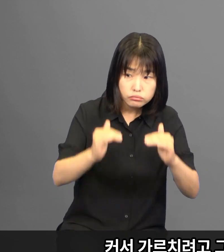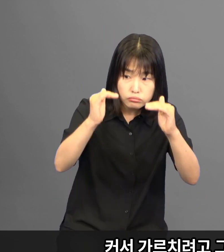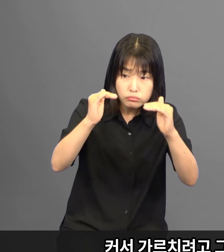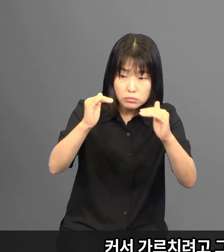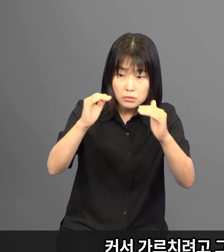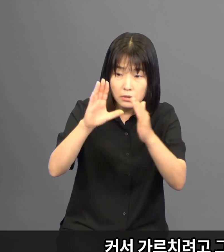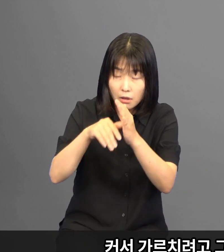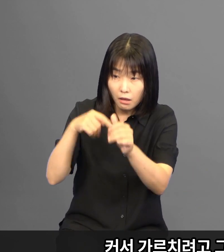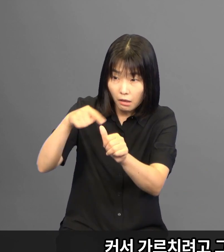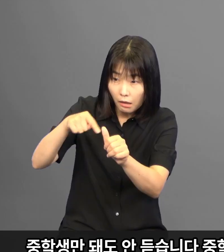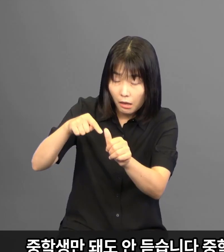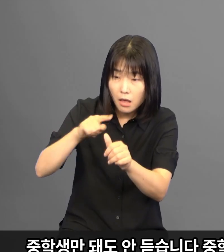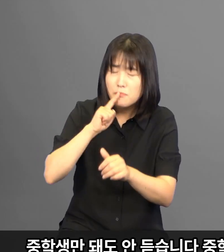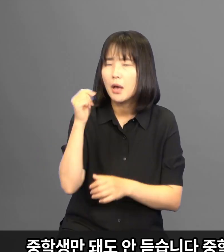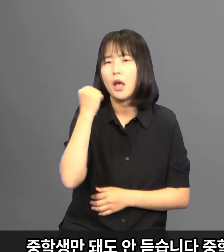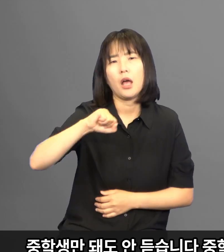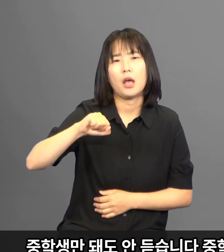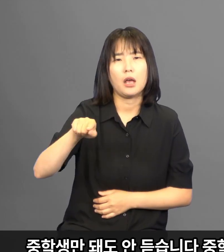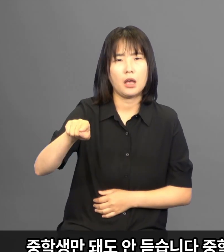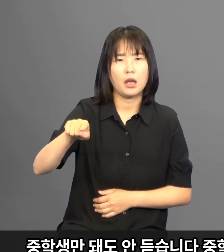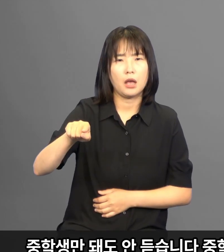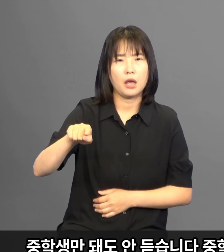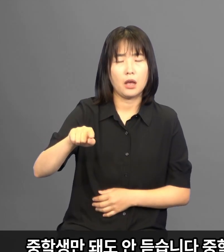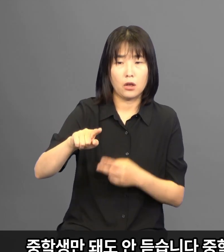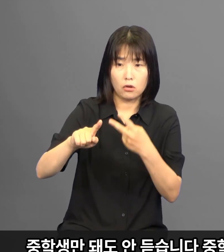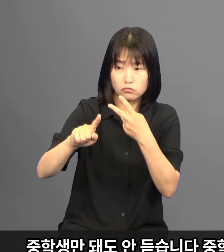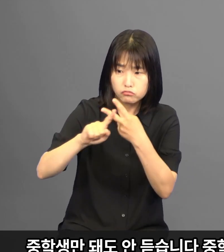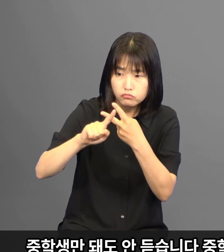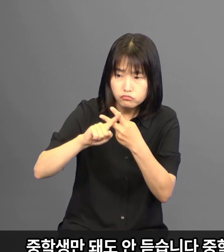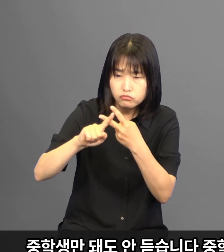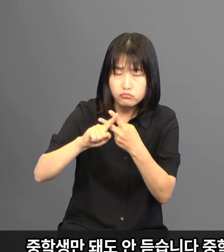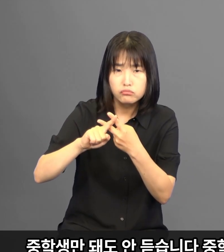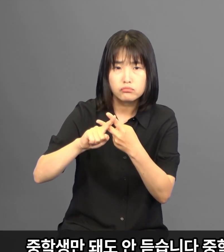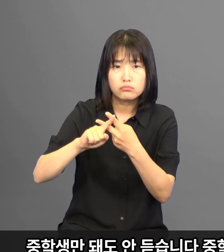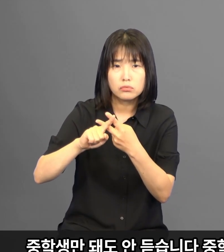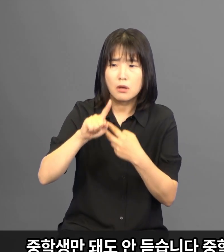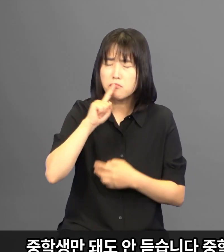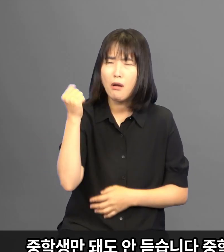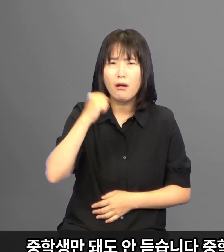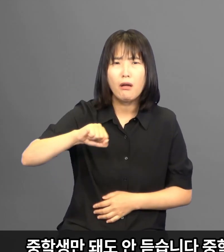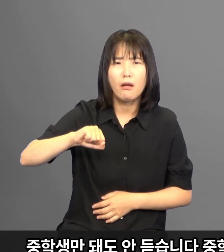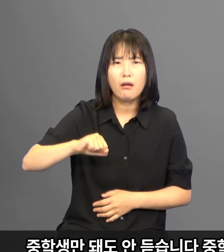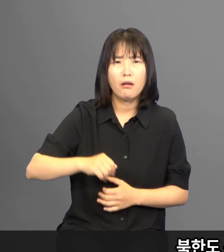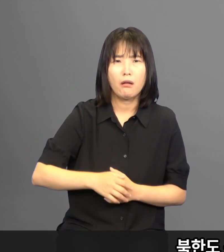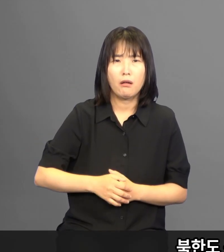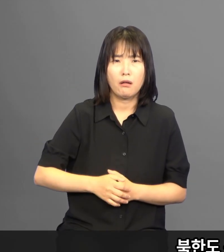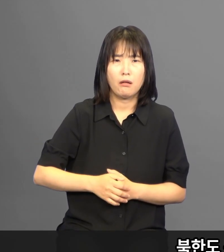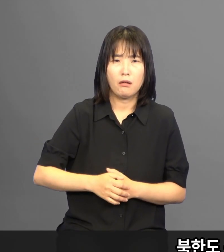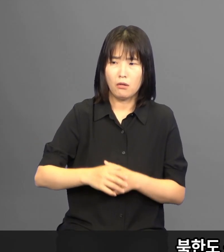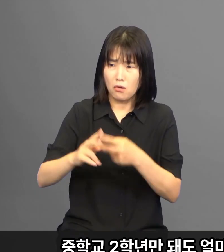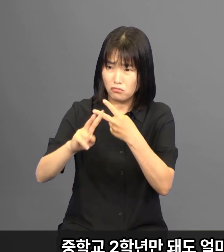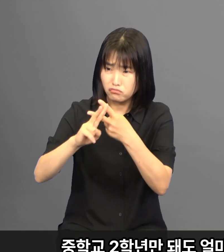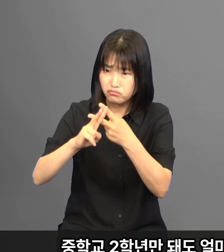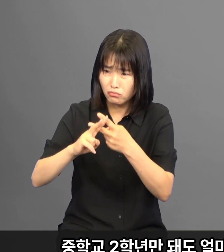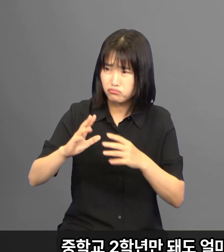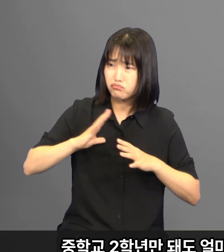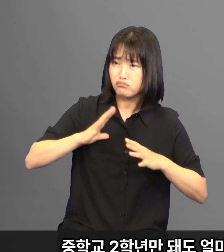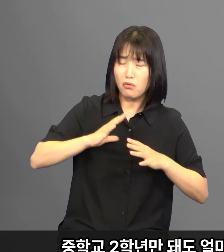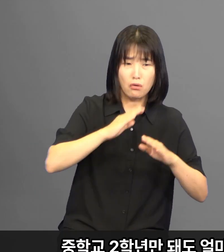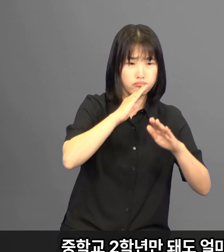안 듣습니다. 중학생만 돼도 안 듣습니다. 중학교 2학년 되면 애들이 무서워집니다. 북한도 못 쳐들어와요.